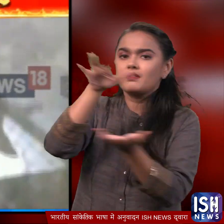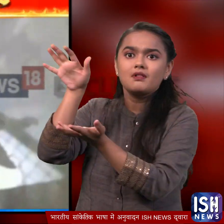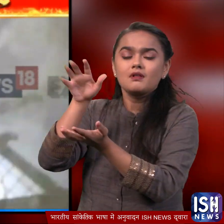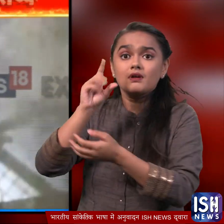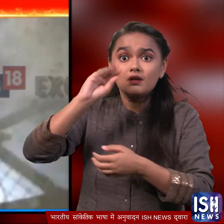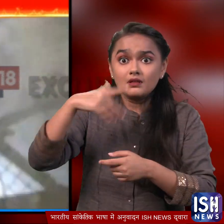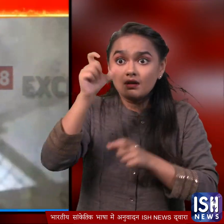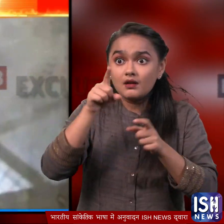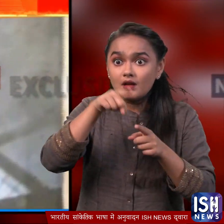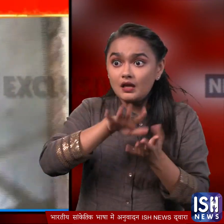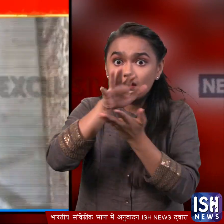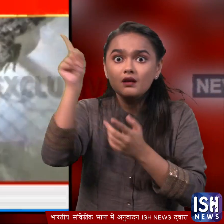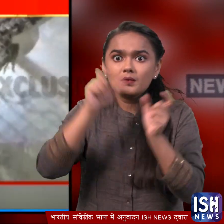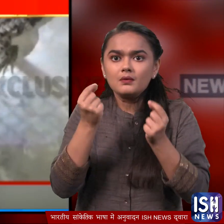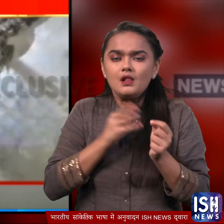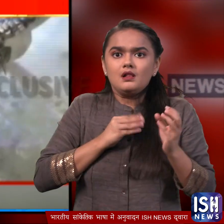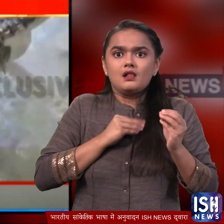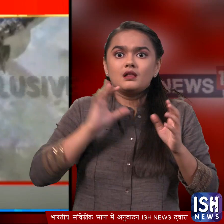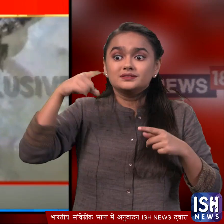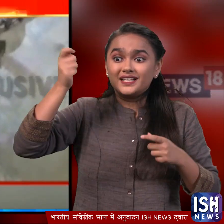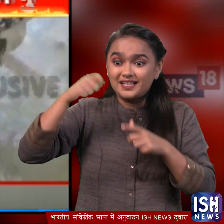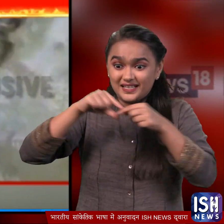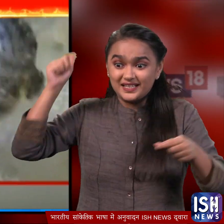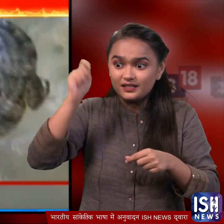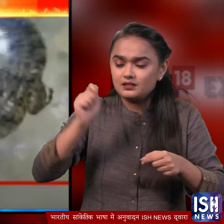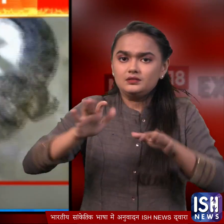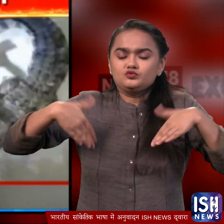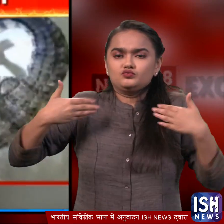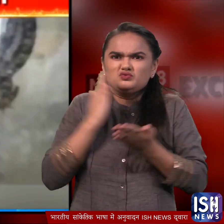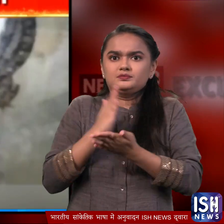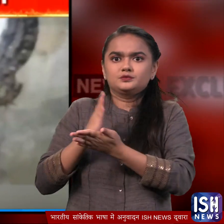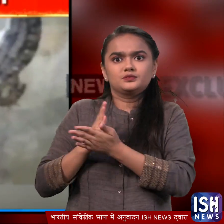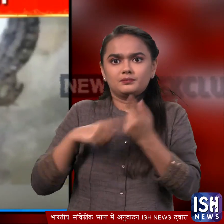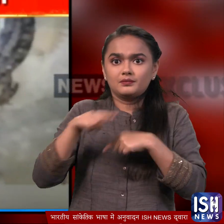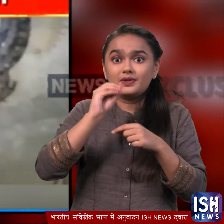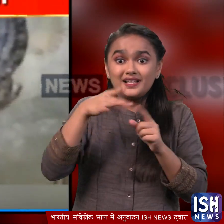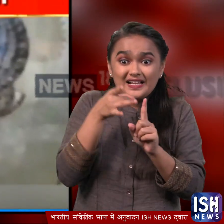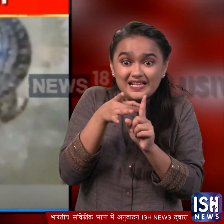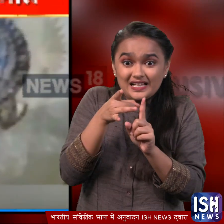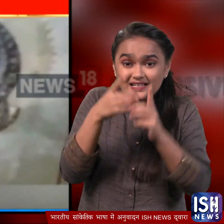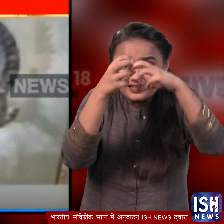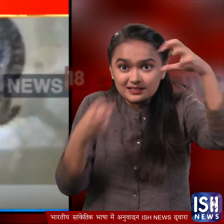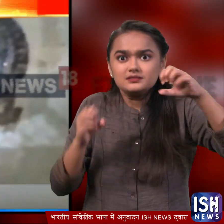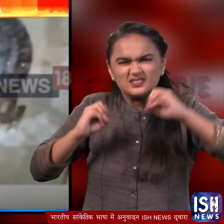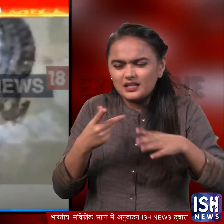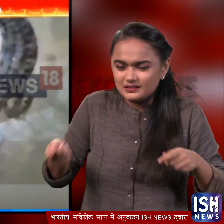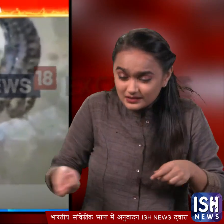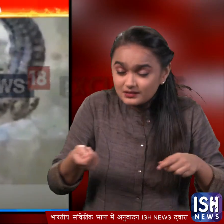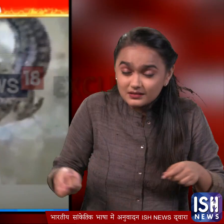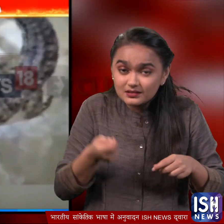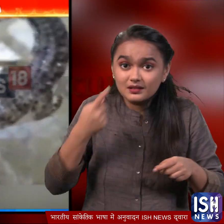गया। मगरमच्छ के हमलावर होते ही लोग सहम गए और सबने अपने डंडे पीछे कर लिए। इसके बाद एक शख्स ने लोहे के पाइप